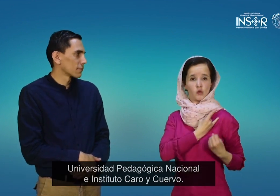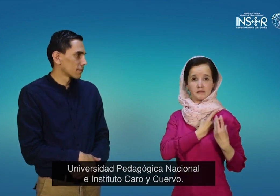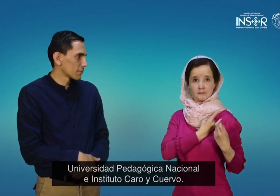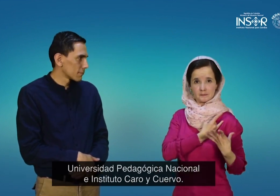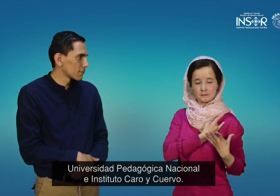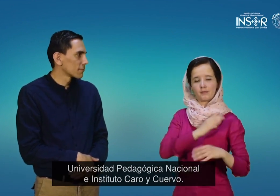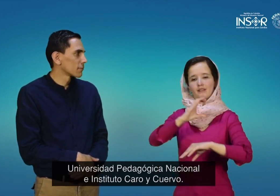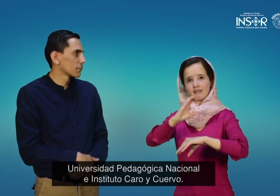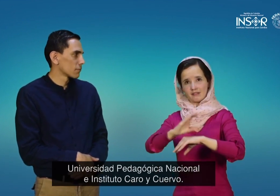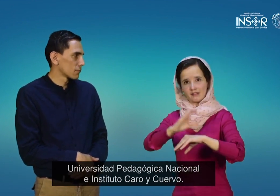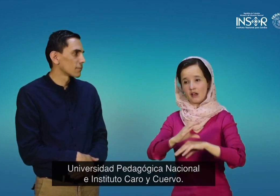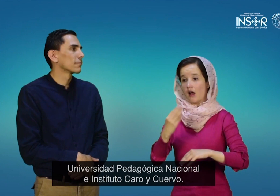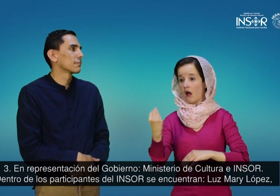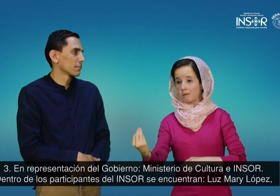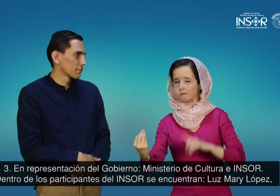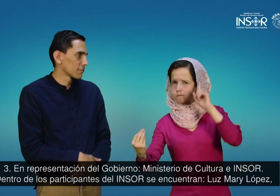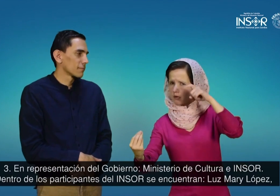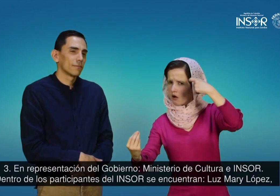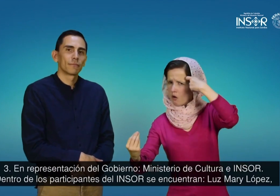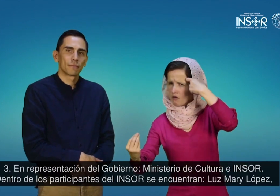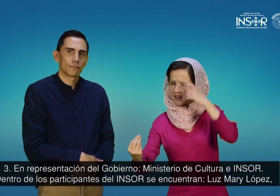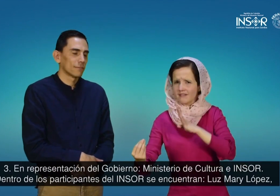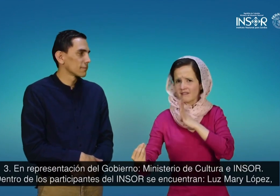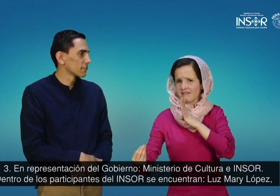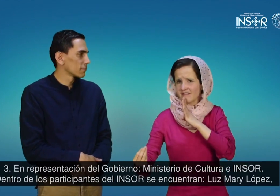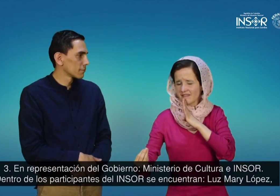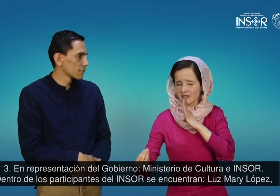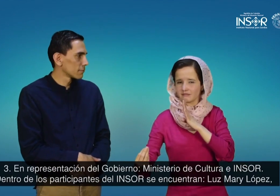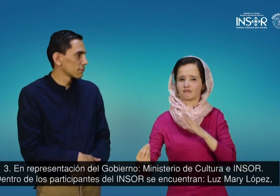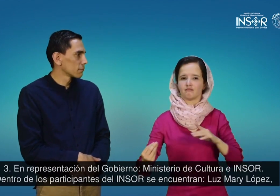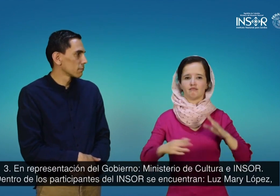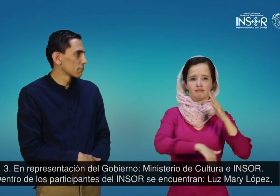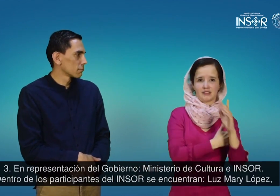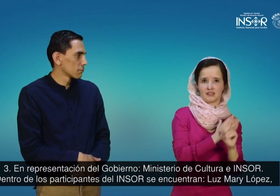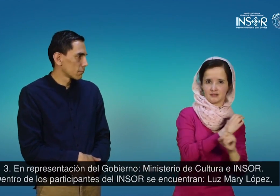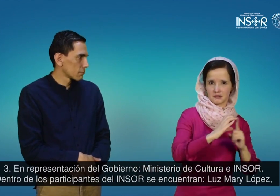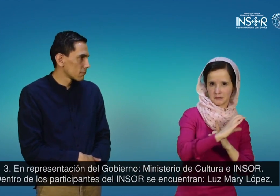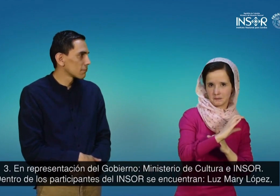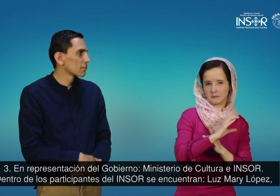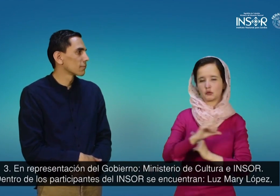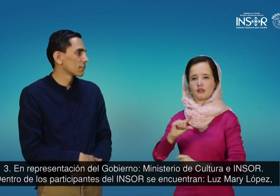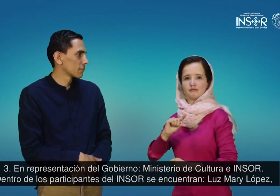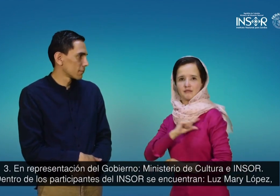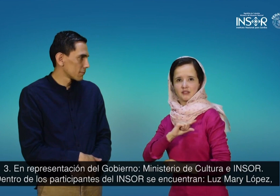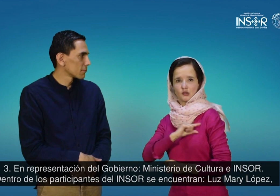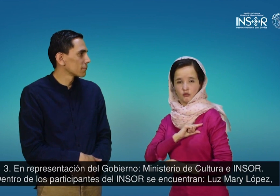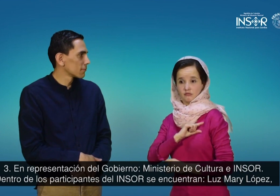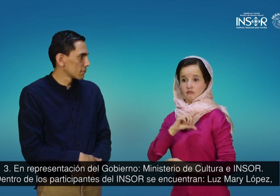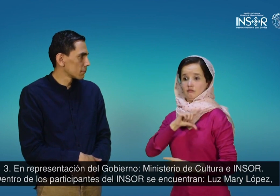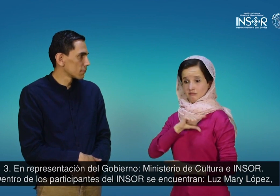Nacional e Instituto Cabricuerro. El tercer grupo, en representación del gobierno, Ministerio de Cultura e INSOR, dentro de los participantes del